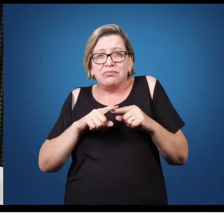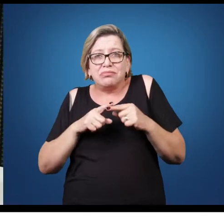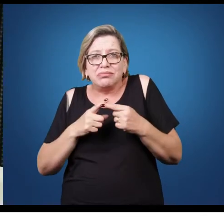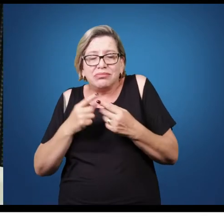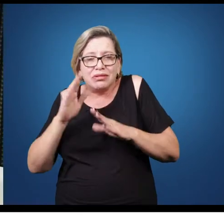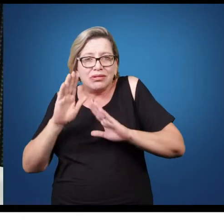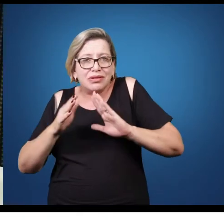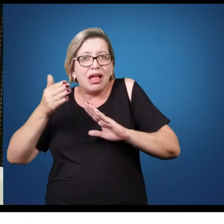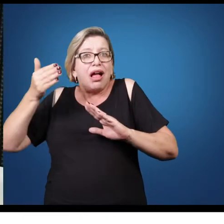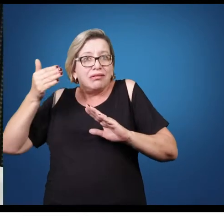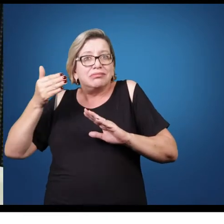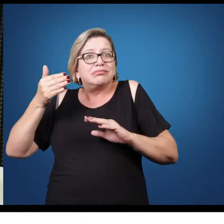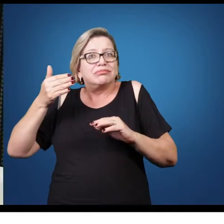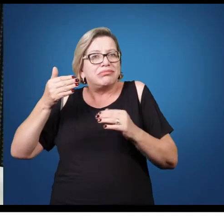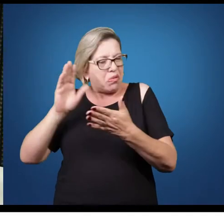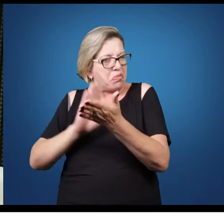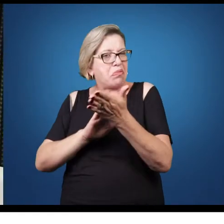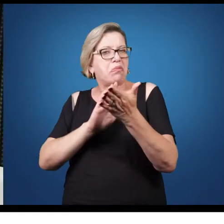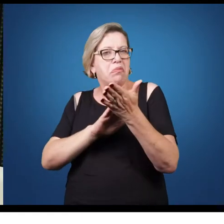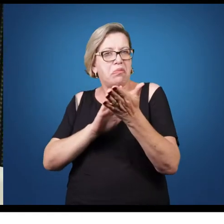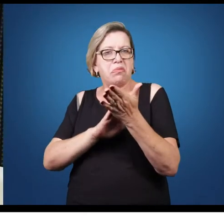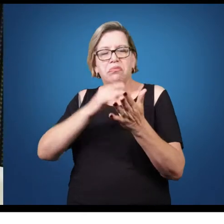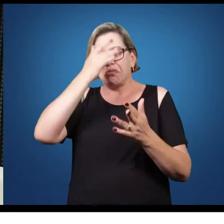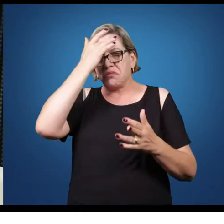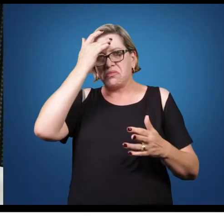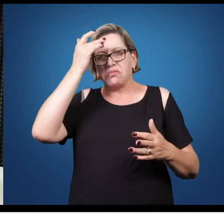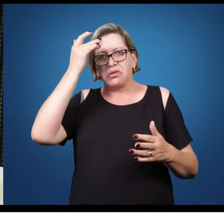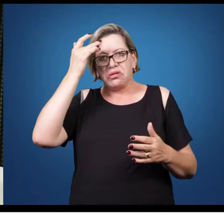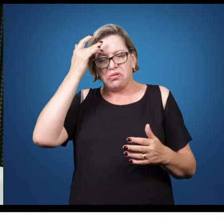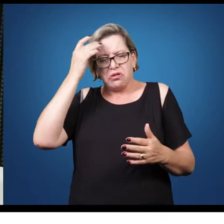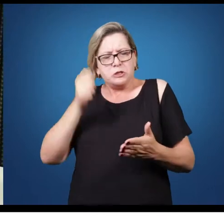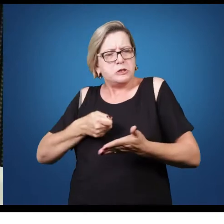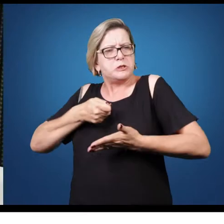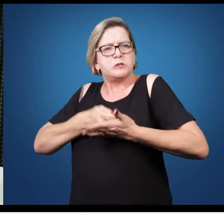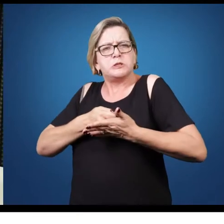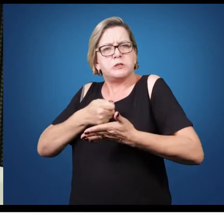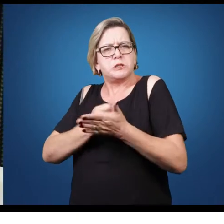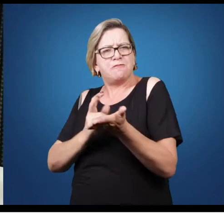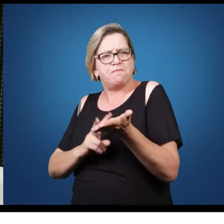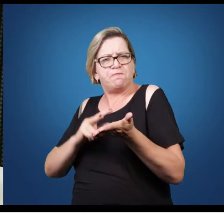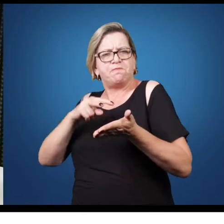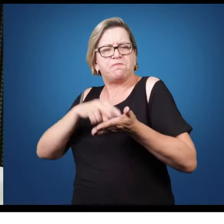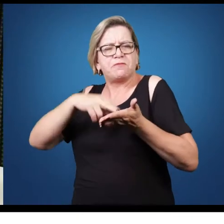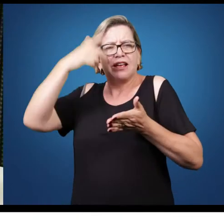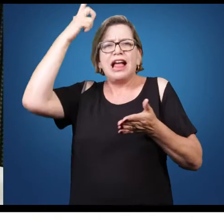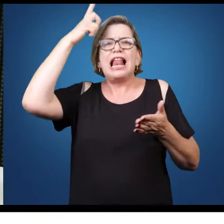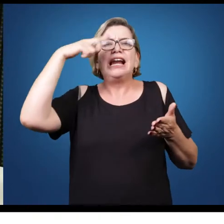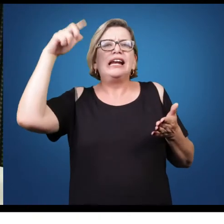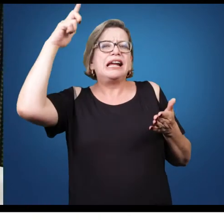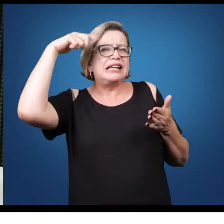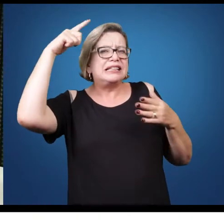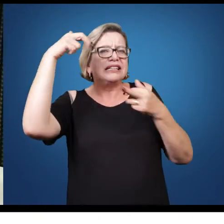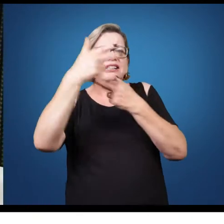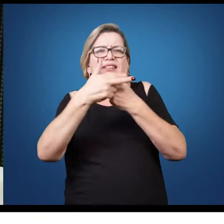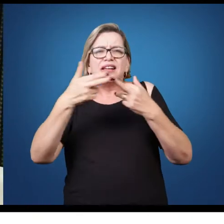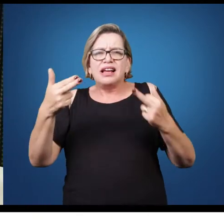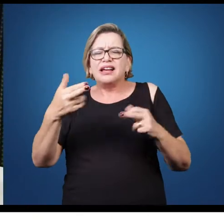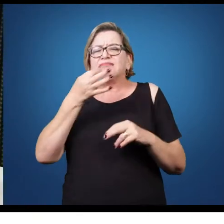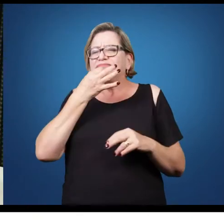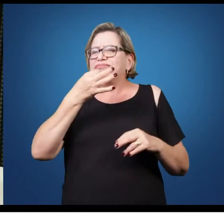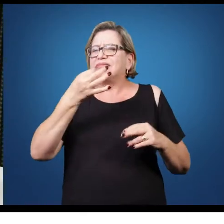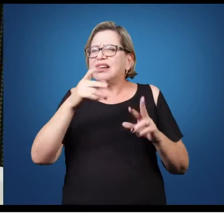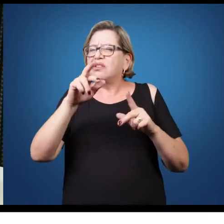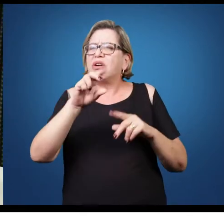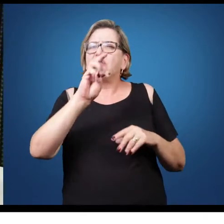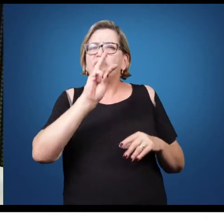de ser compositor né ou personalidades muito fortes ou ser líderes de que tenha pensamento como por exemplo